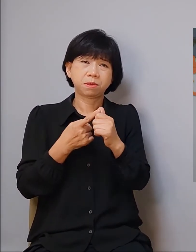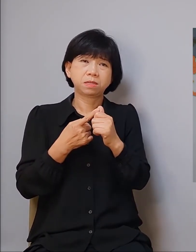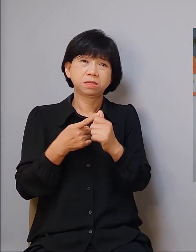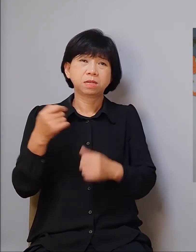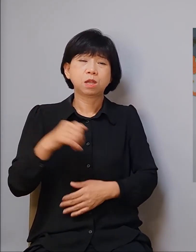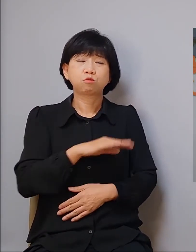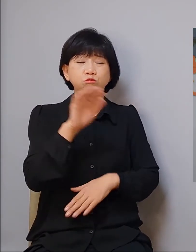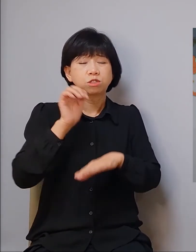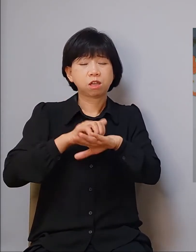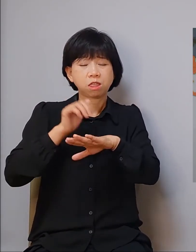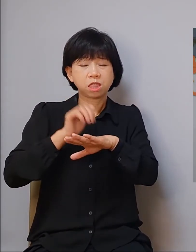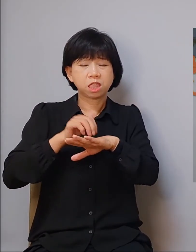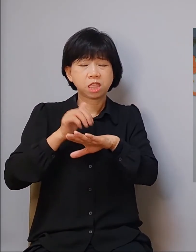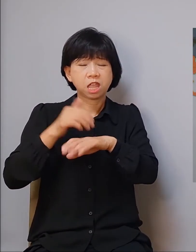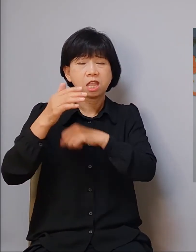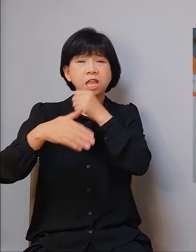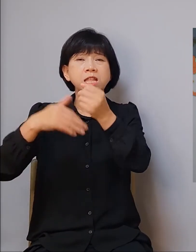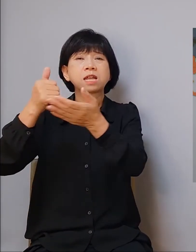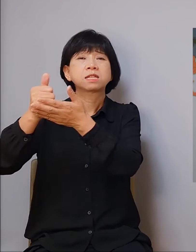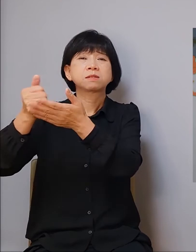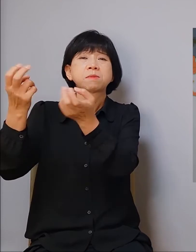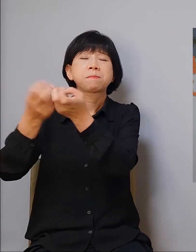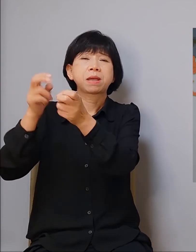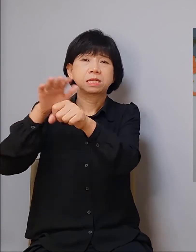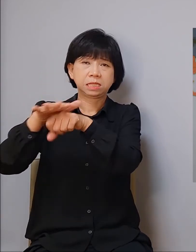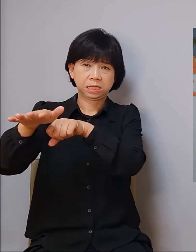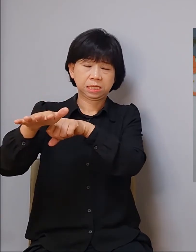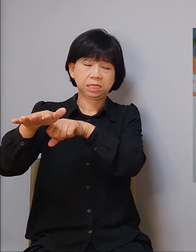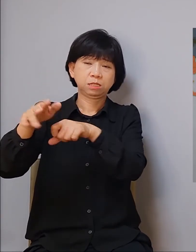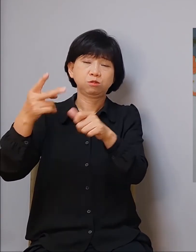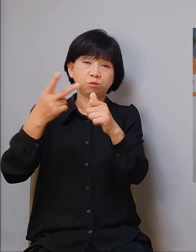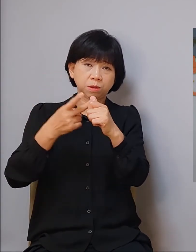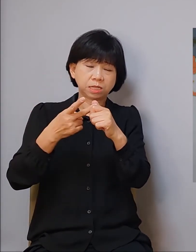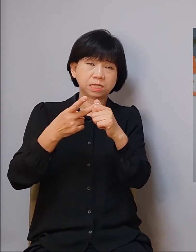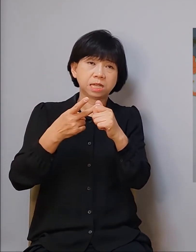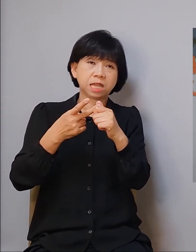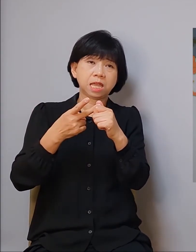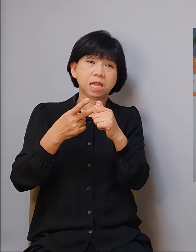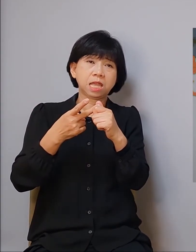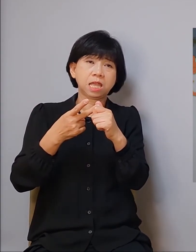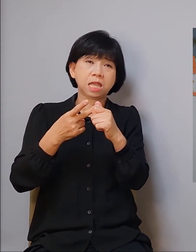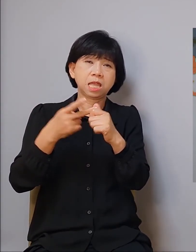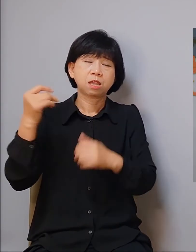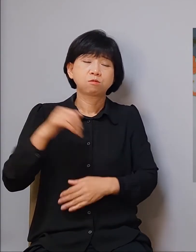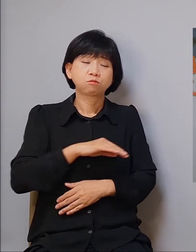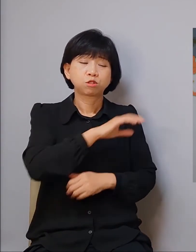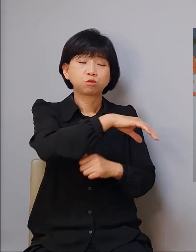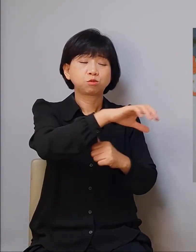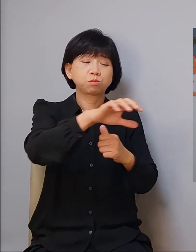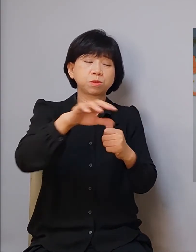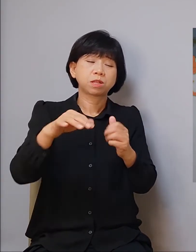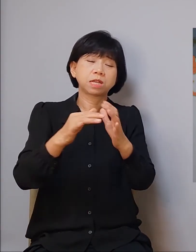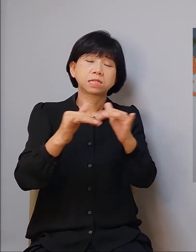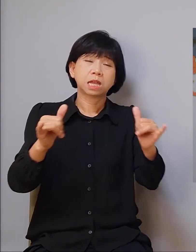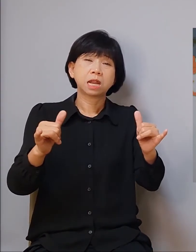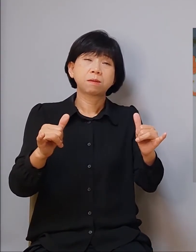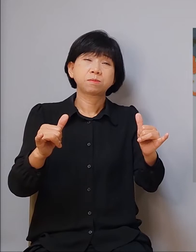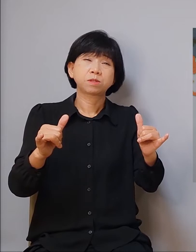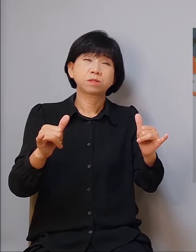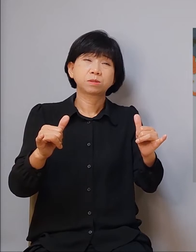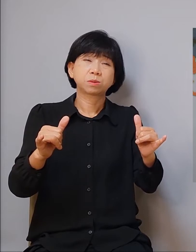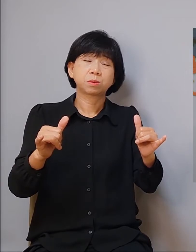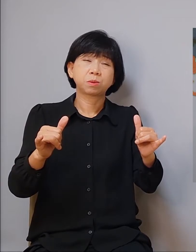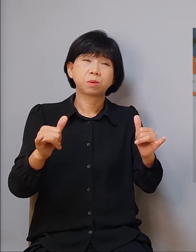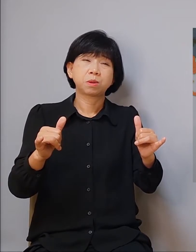우리를 연단하신 하나님의 방식이기도 하고, 두 번째, 우리 주변에 있는 사람들도 하나님이